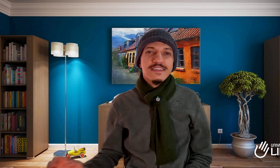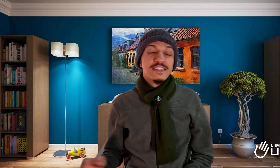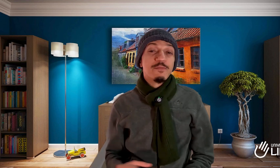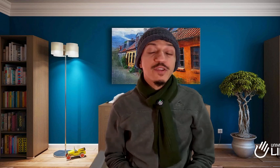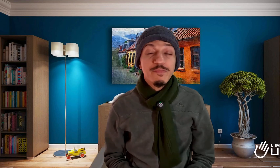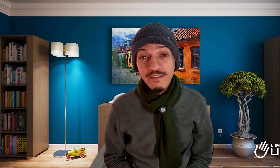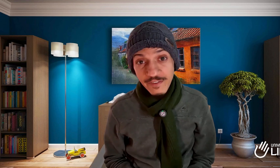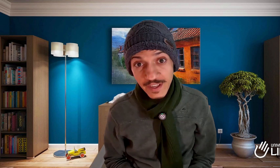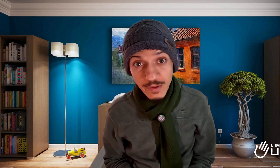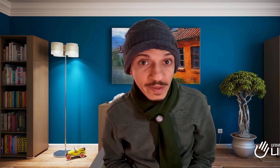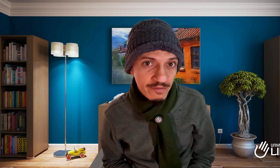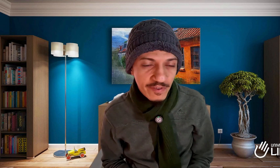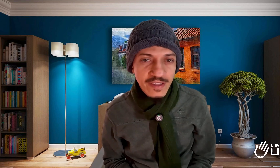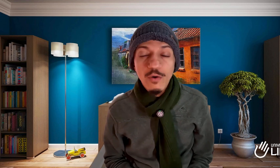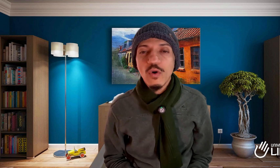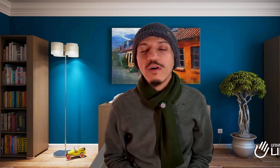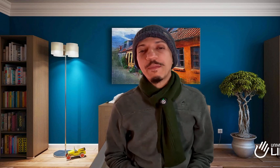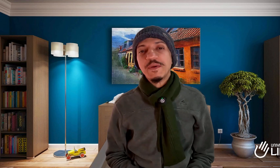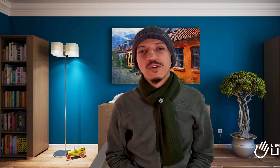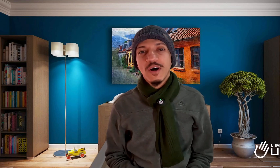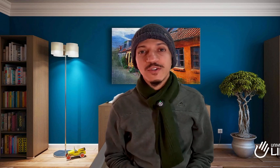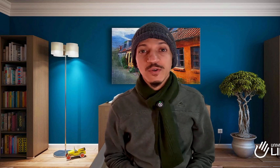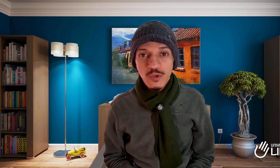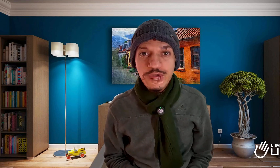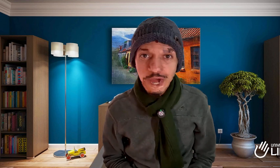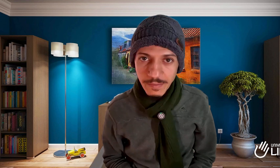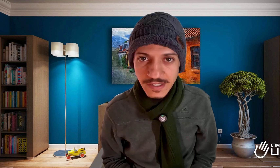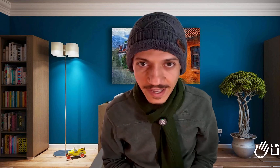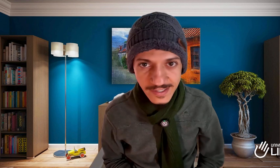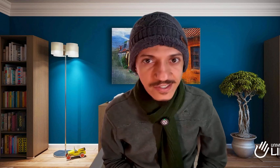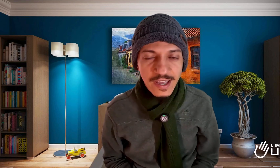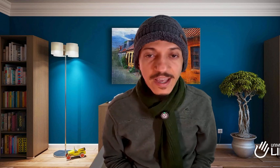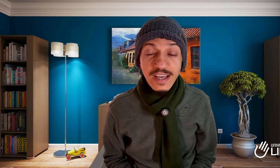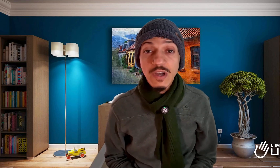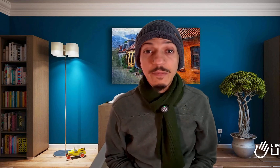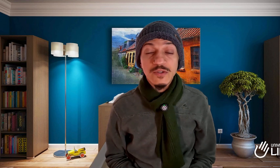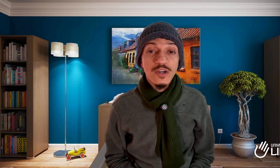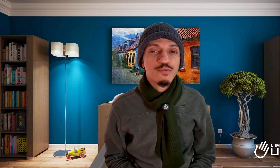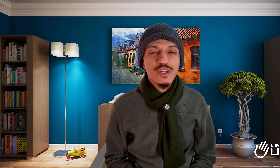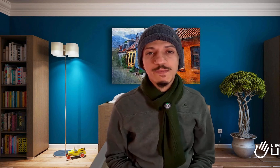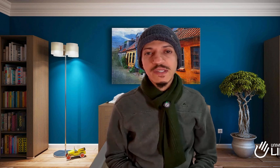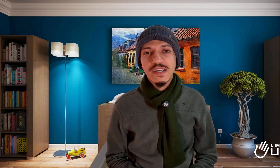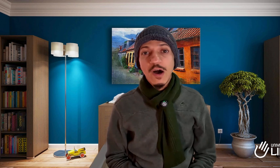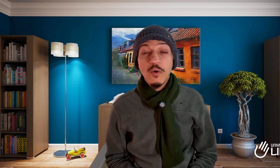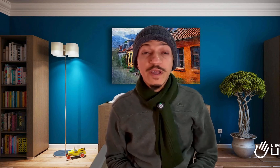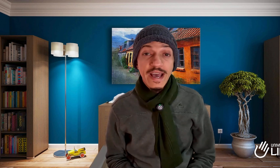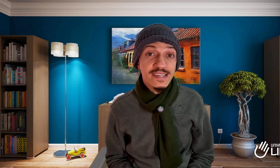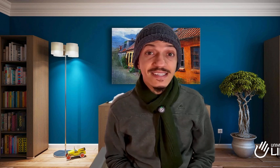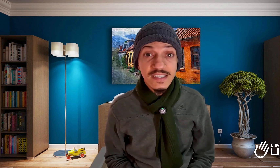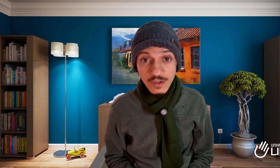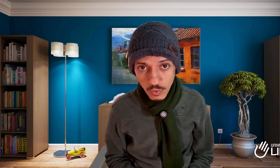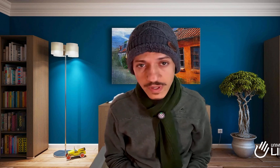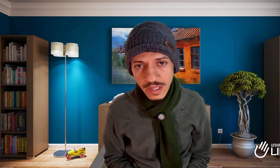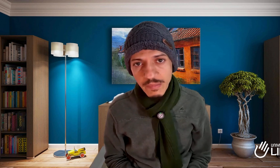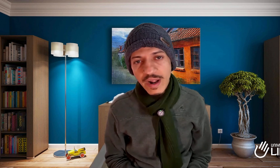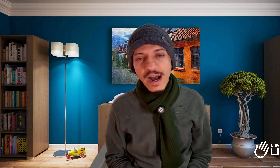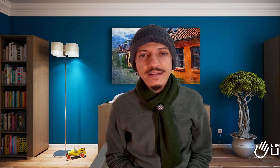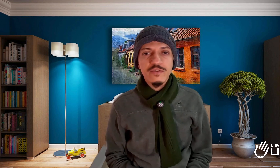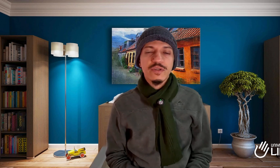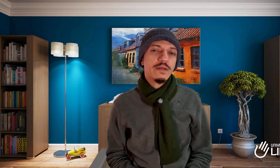Seja muito bem-vindo e bem-vinda ao novo episódio do Unilibrascast. Esse é um episódio muito especial porque essa é a segunda temporada do